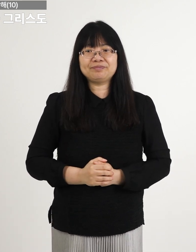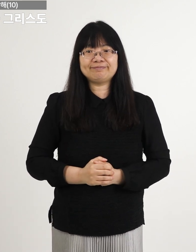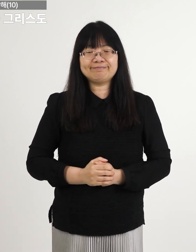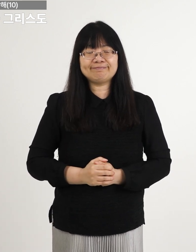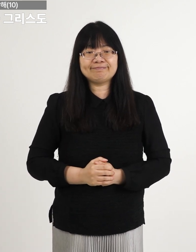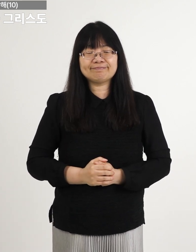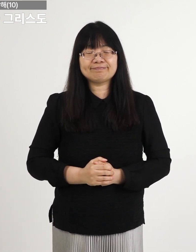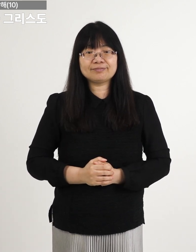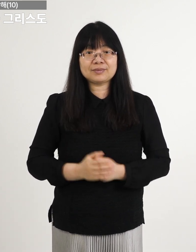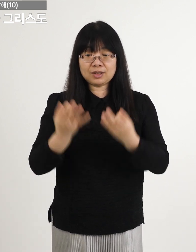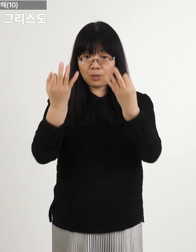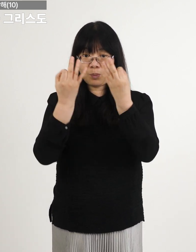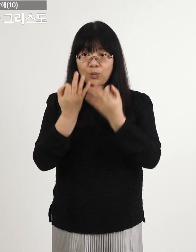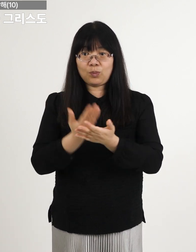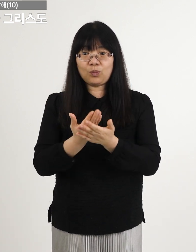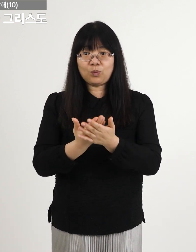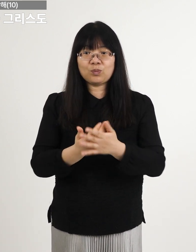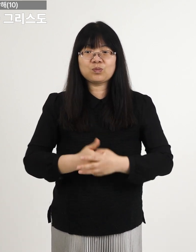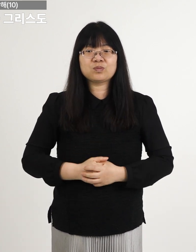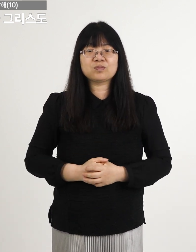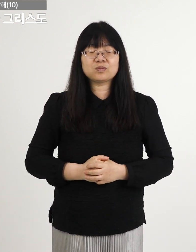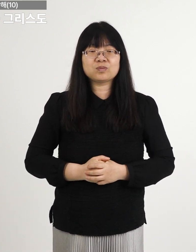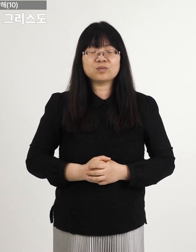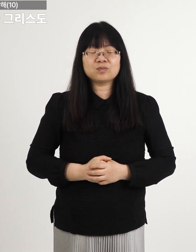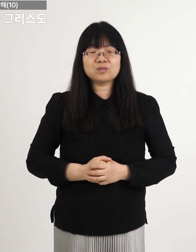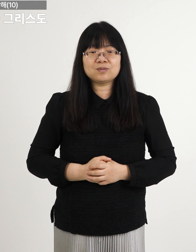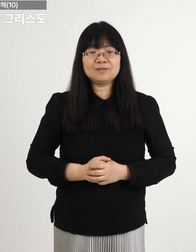앞을 잠깐 보십시다.